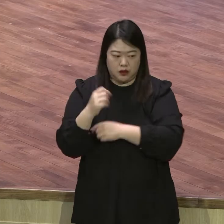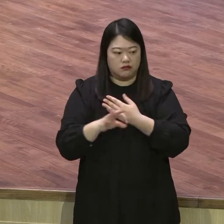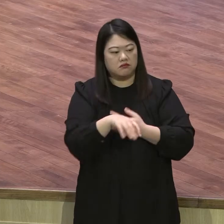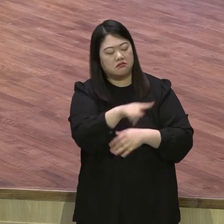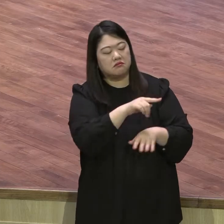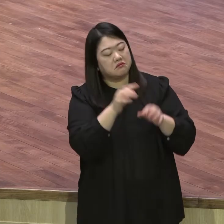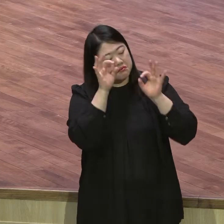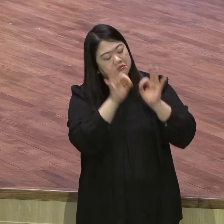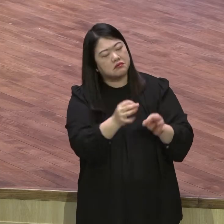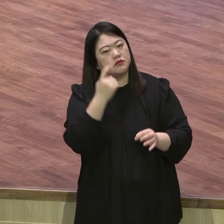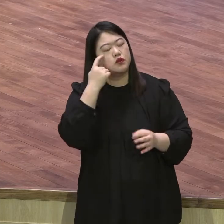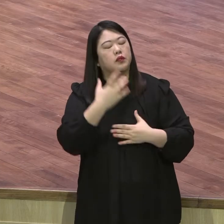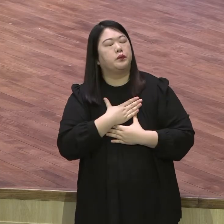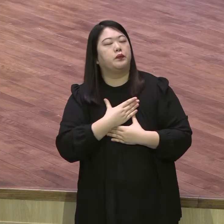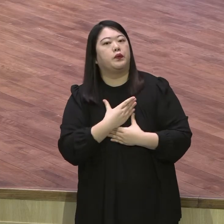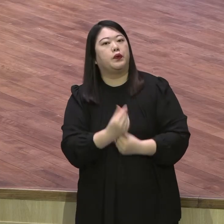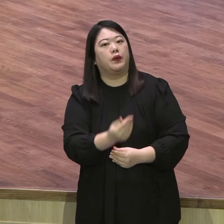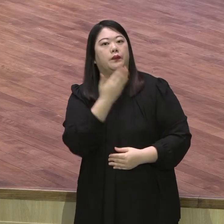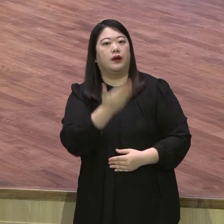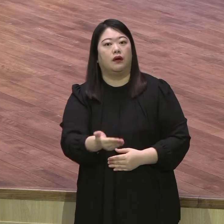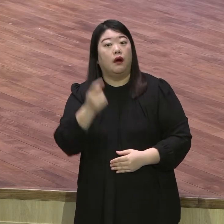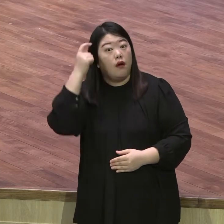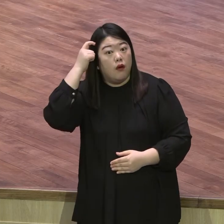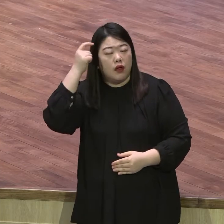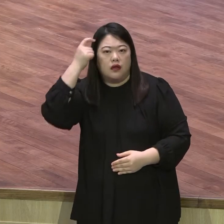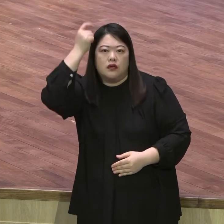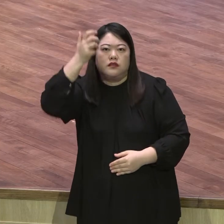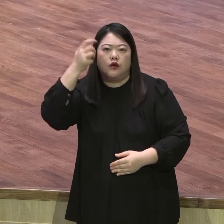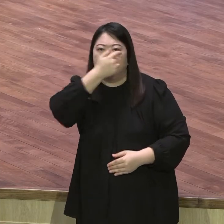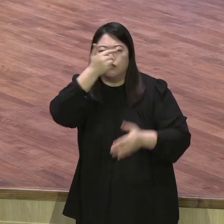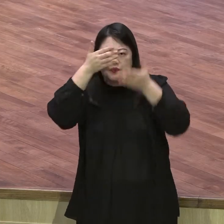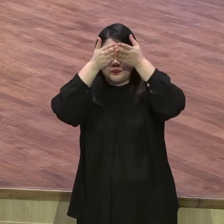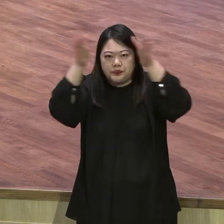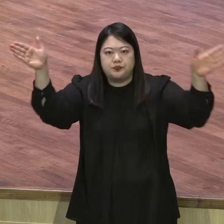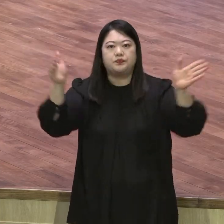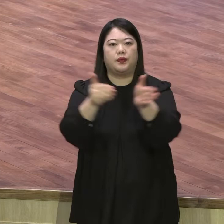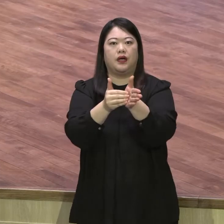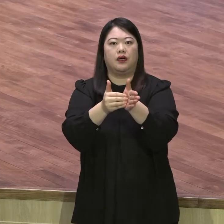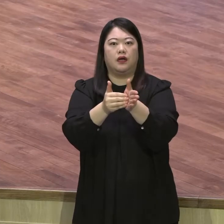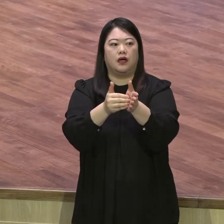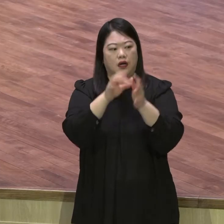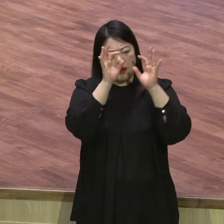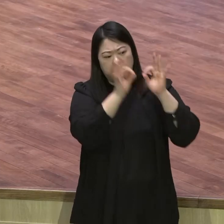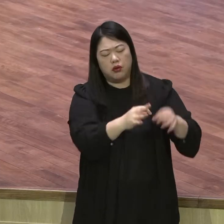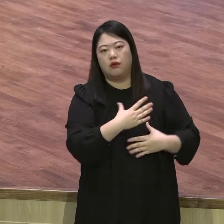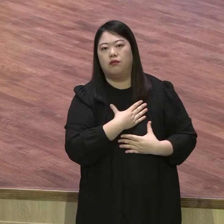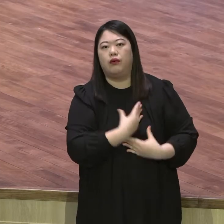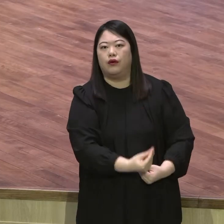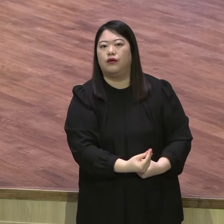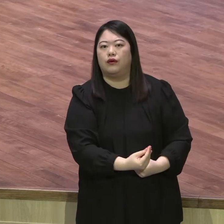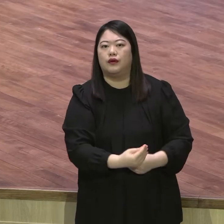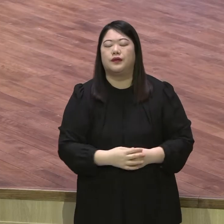속에 있지만은 우리는 영적인 눈을 열면 정확한 답을 찾을 수 있다. 그런 말씀.